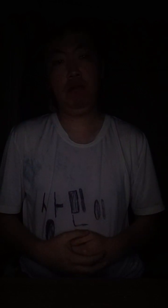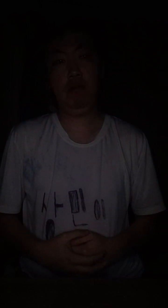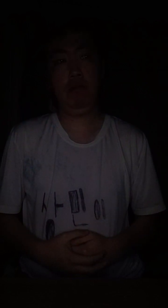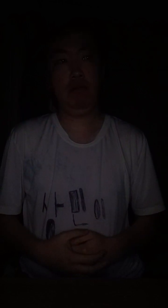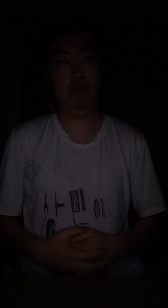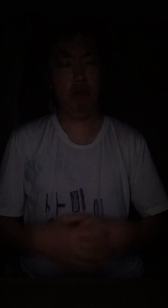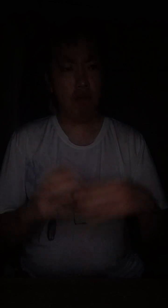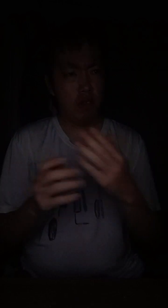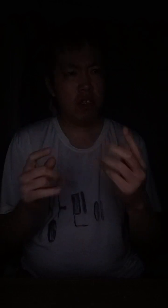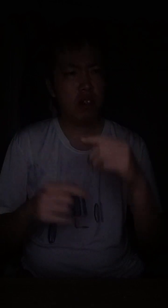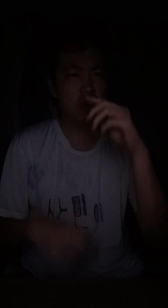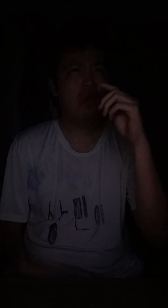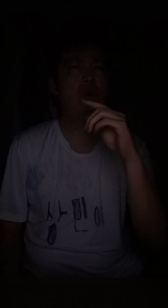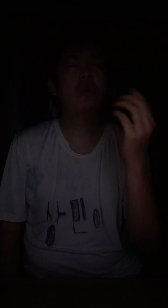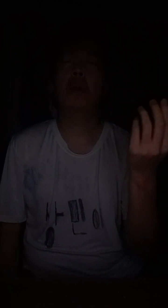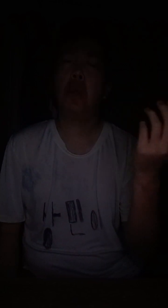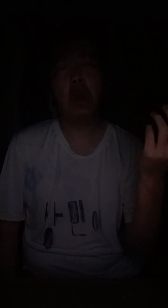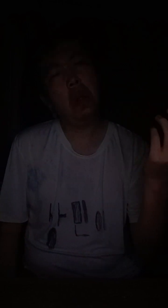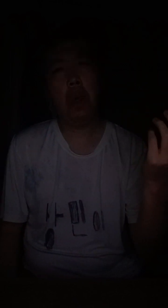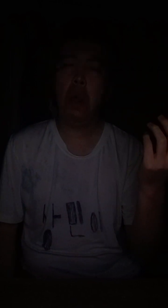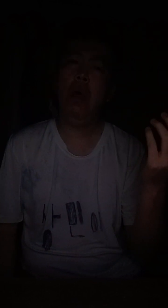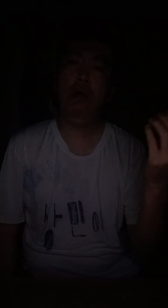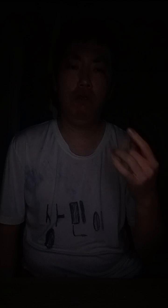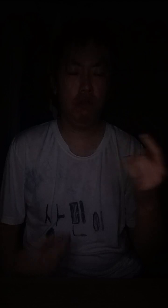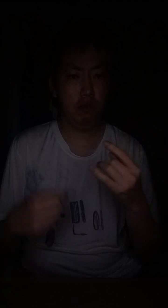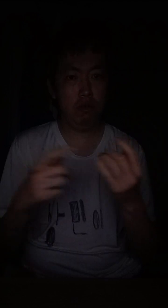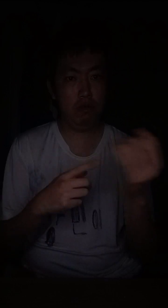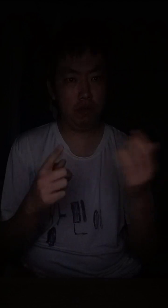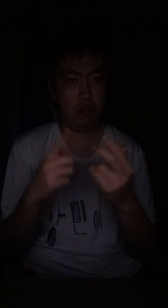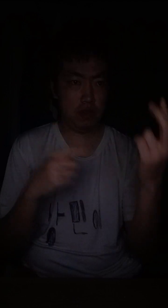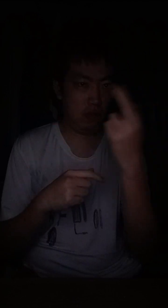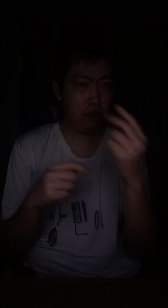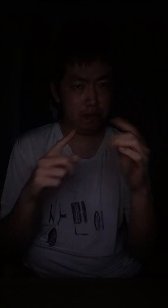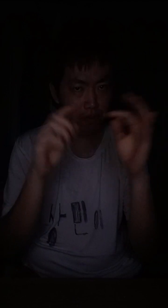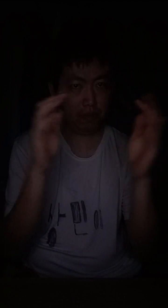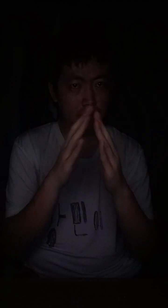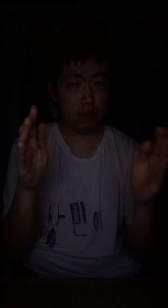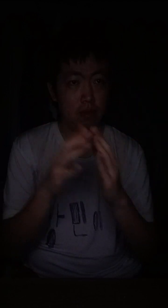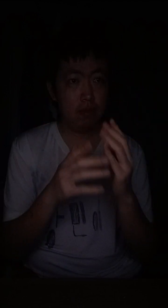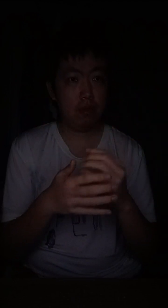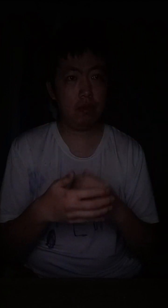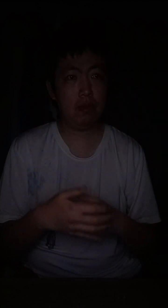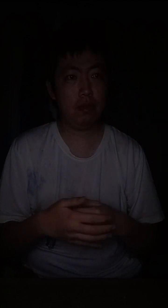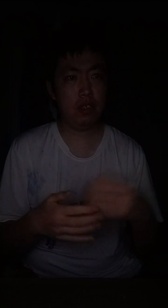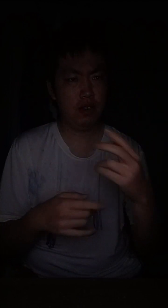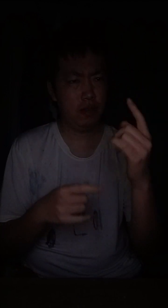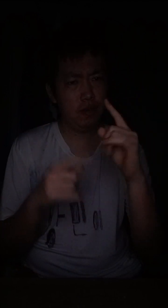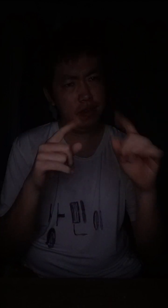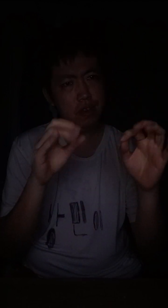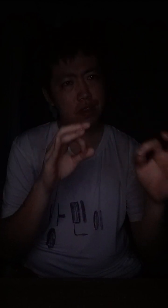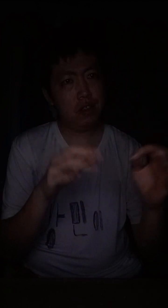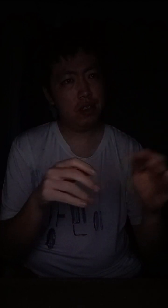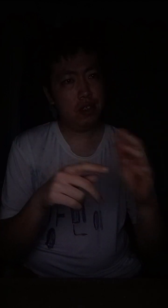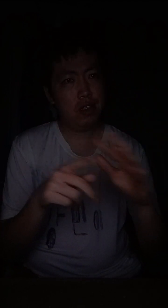그리고 당시 술도 좀 취했고 그래서 월요일부터 수사 진행할 거예요. 후레쉬 맡으려고 그냥